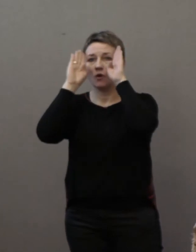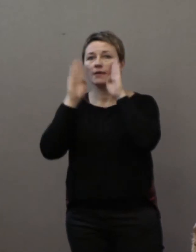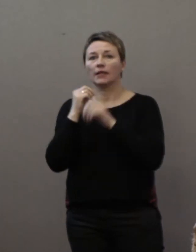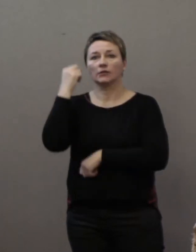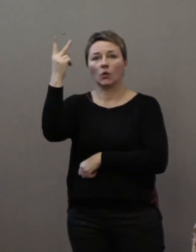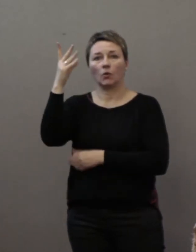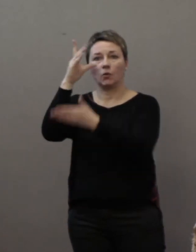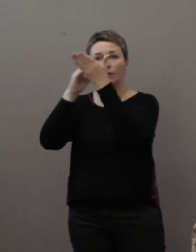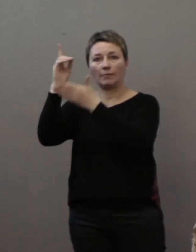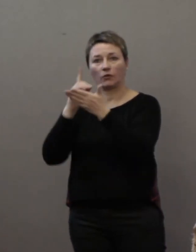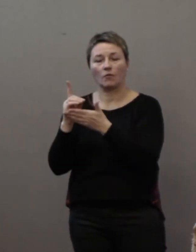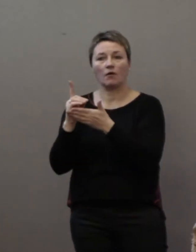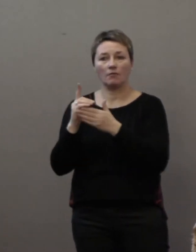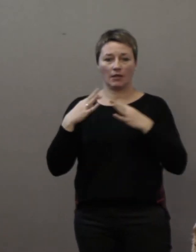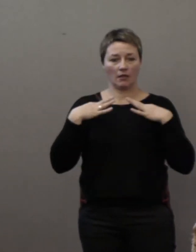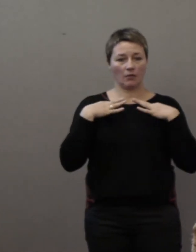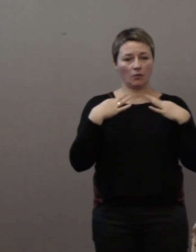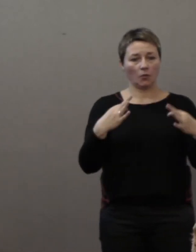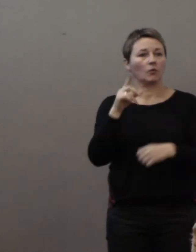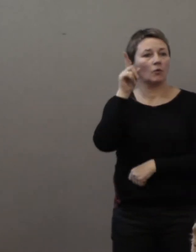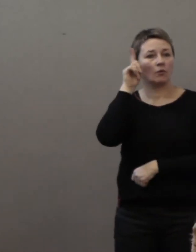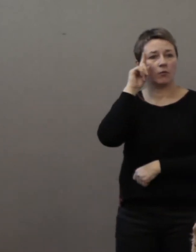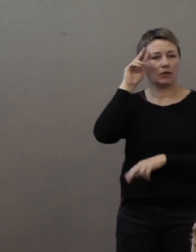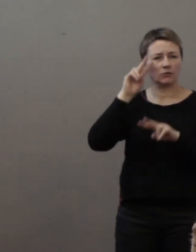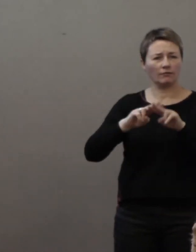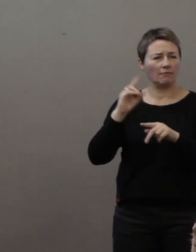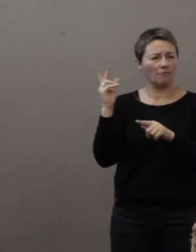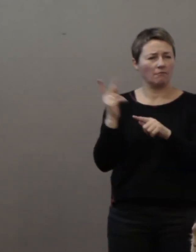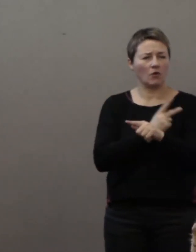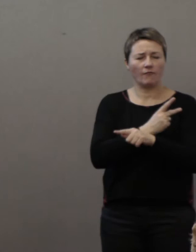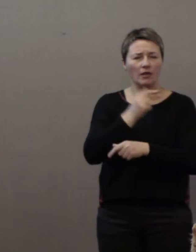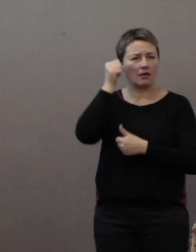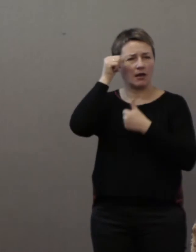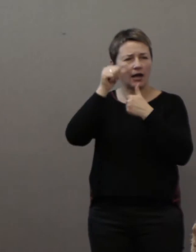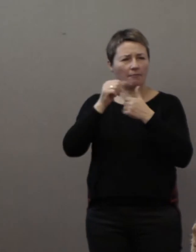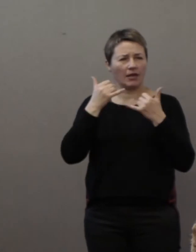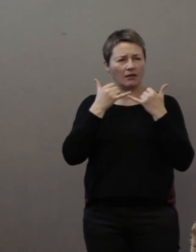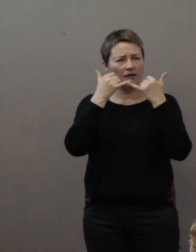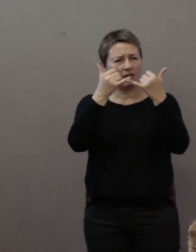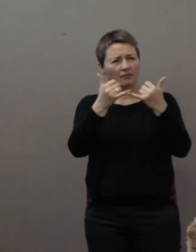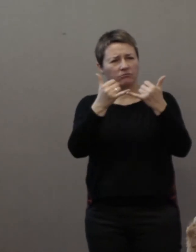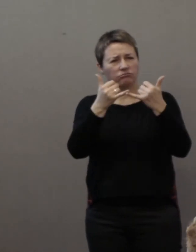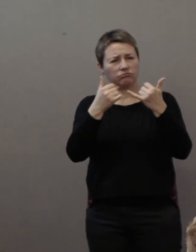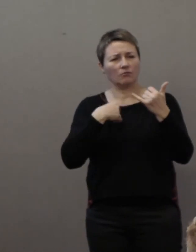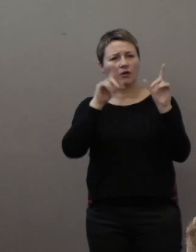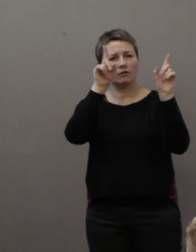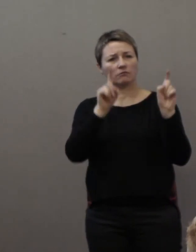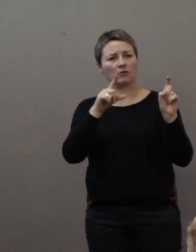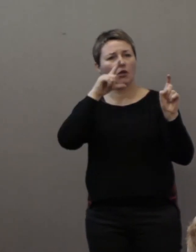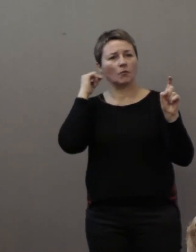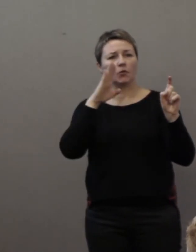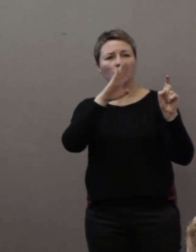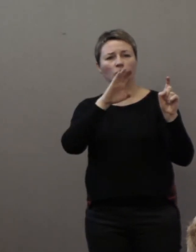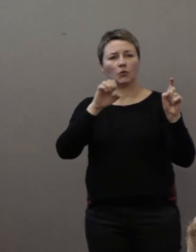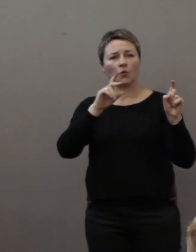alsaciens, mais d'une manière neutre, parce que j'ai un mauvais souvenir d'une remise de prix. J'étais assis à côté de M. Becker,